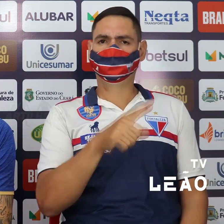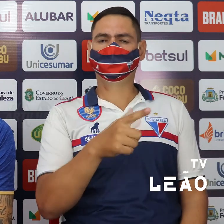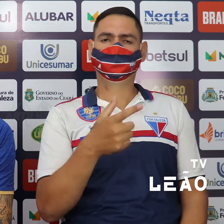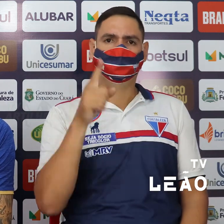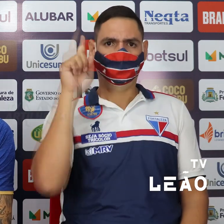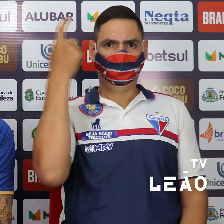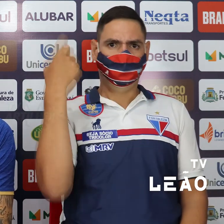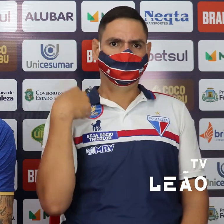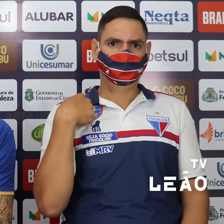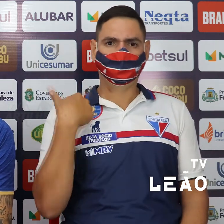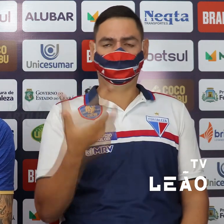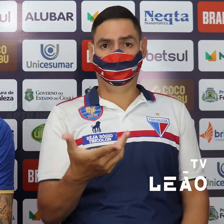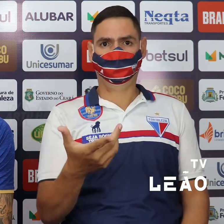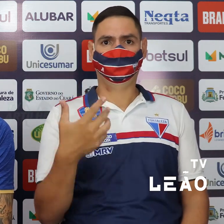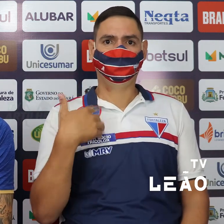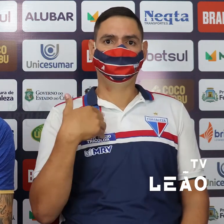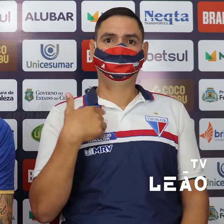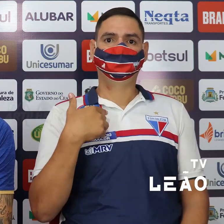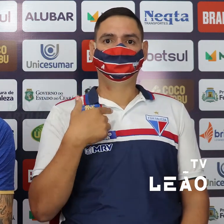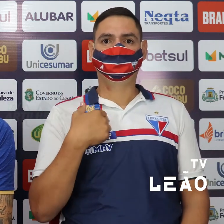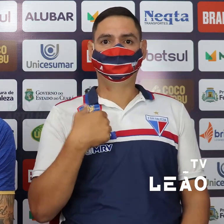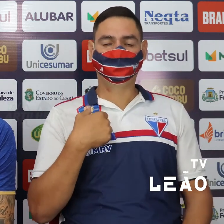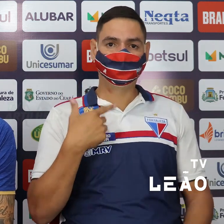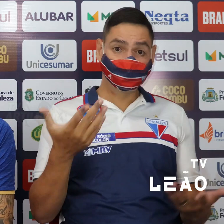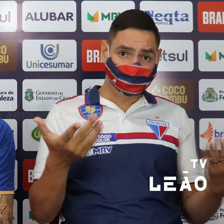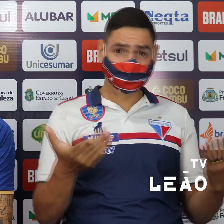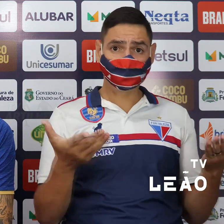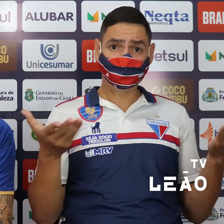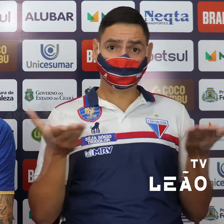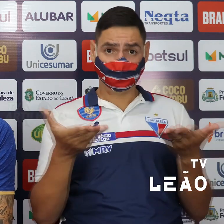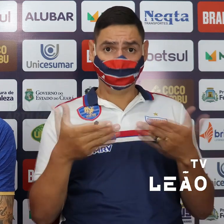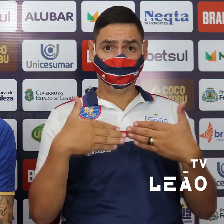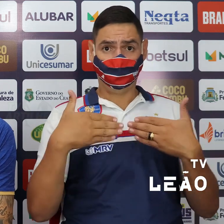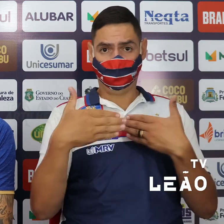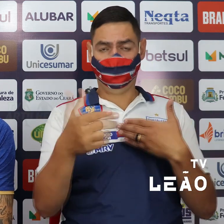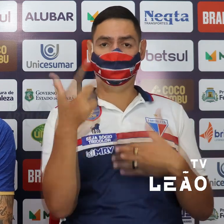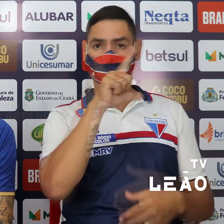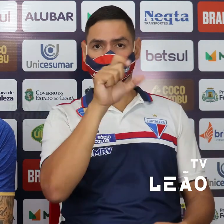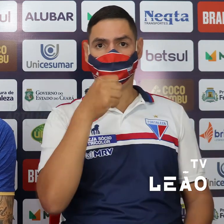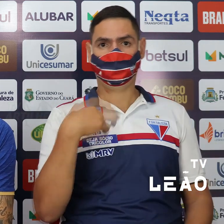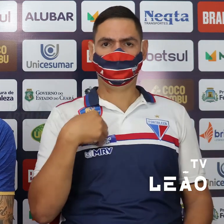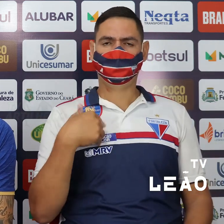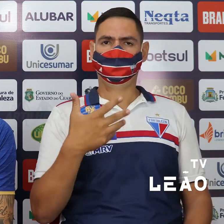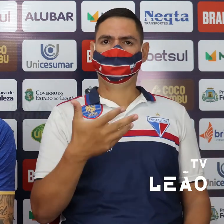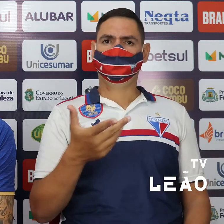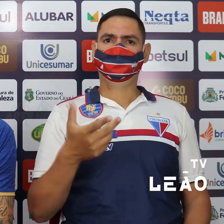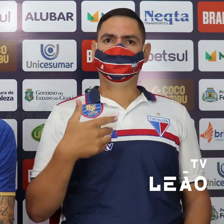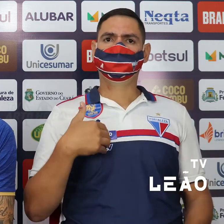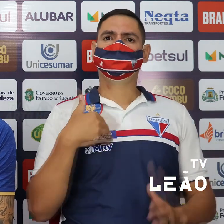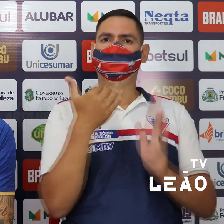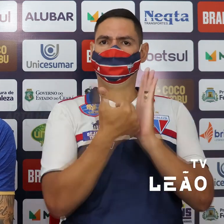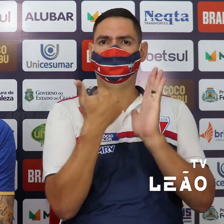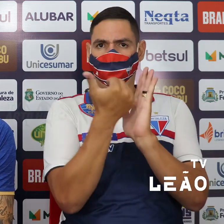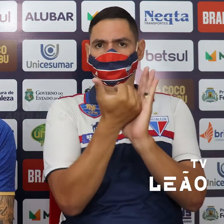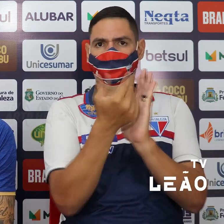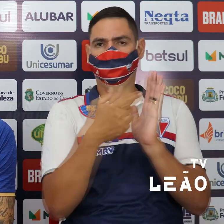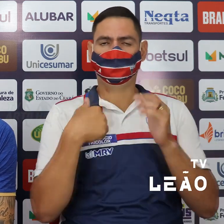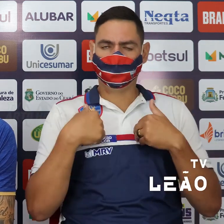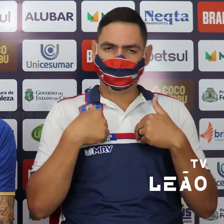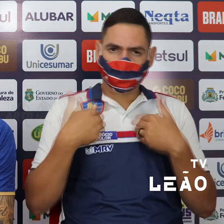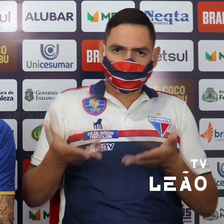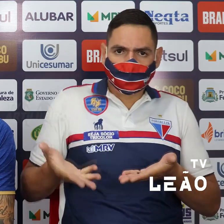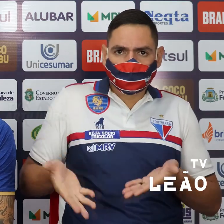Empatamos, agora eu quero vencer e continuar com essa mesma intensidade, com a mesma confiança, com a mesma